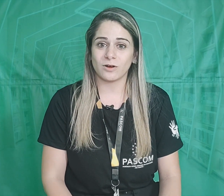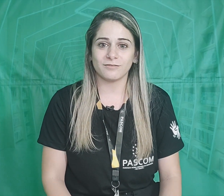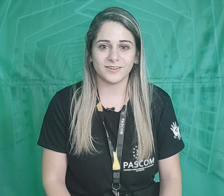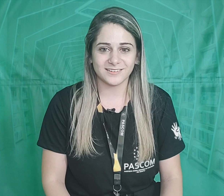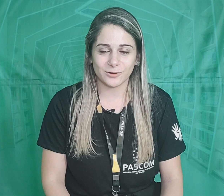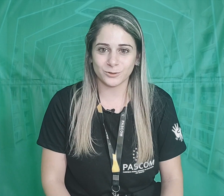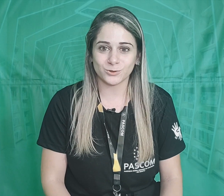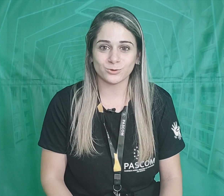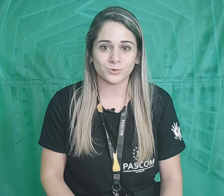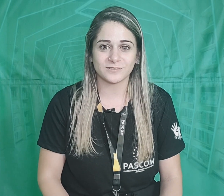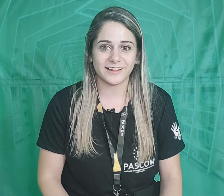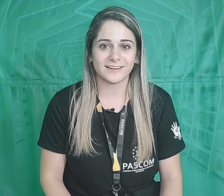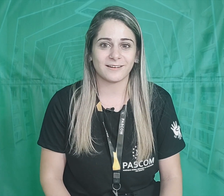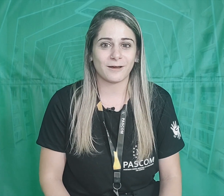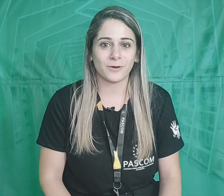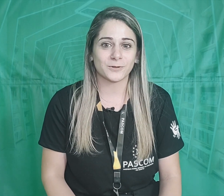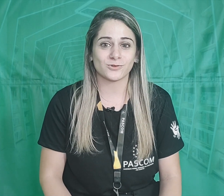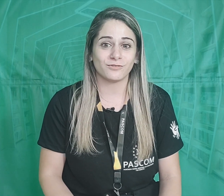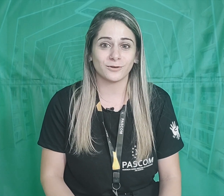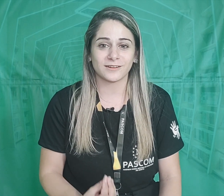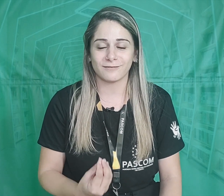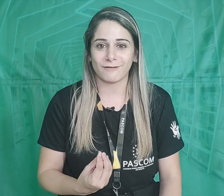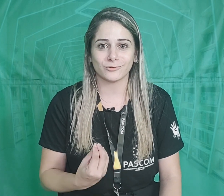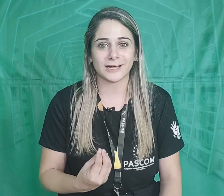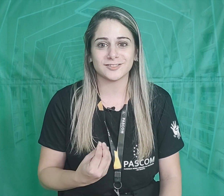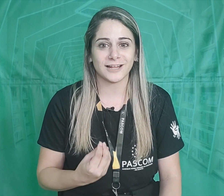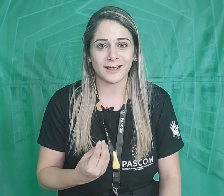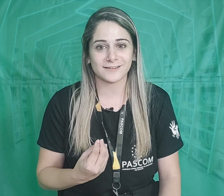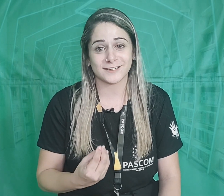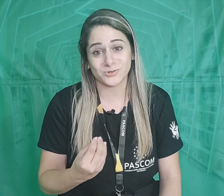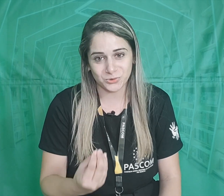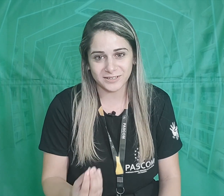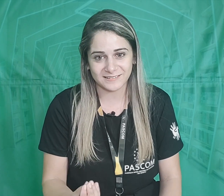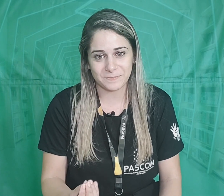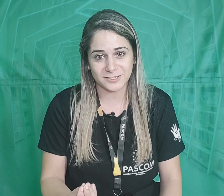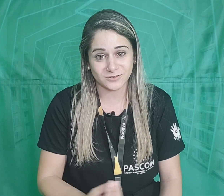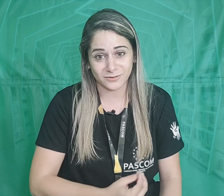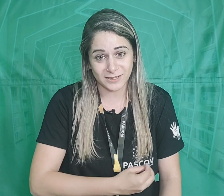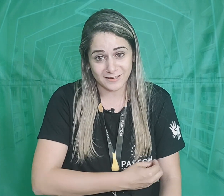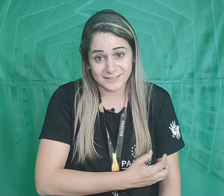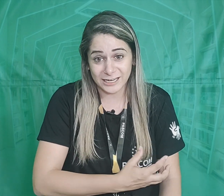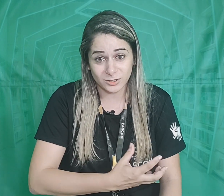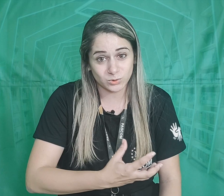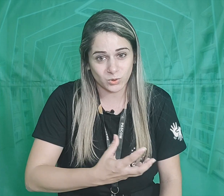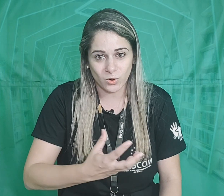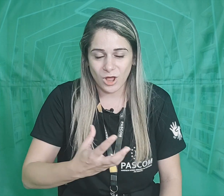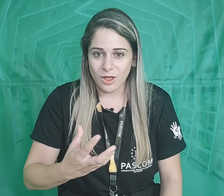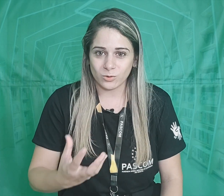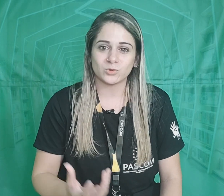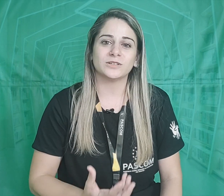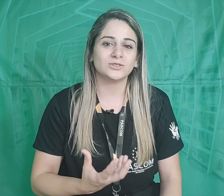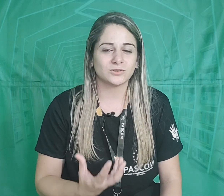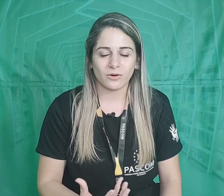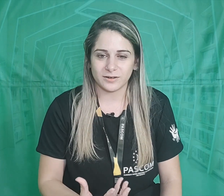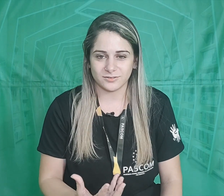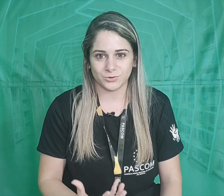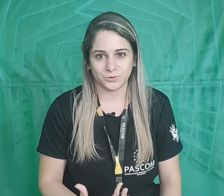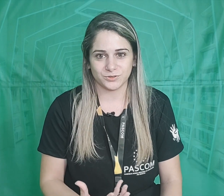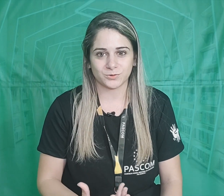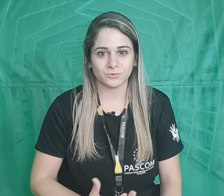a vida. Hoje eu escutei uma pessoa falando que a vontade dela era ser surda também, de tanto que ela se encantou com toda a história de hoje, com